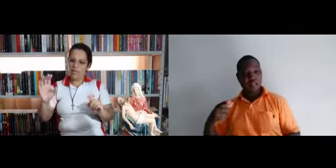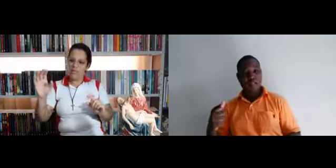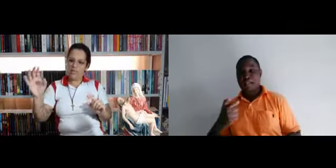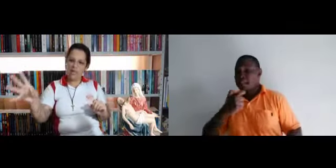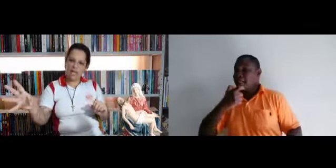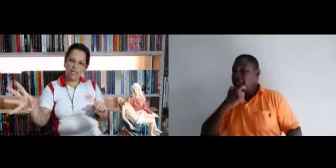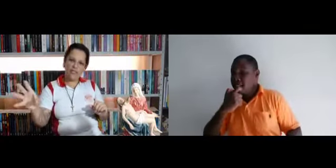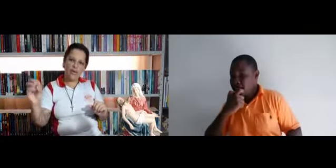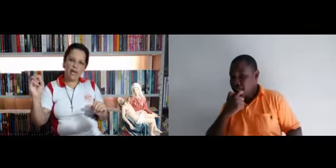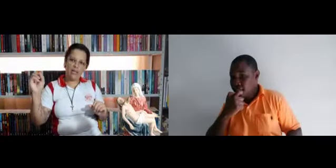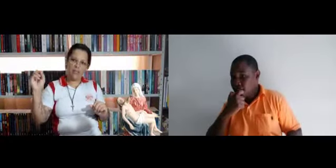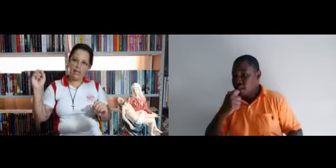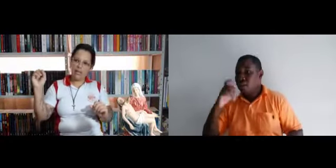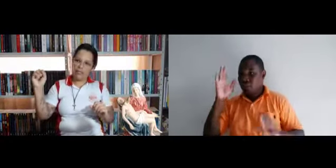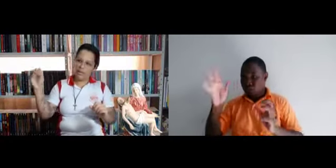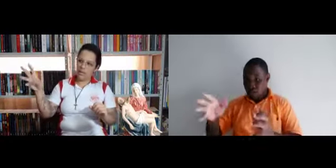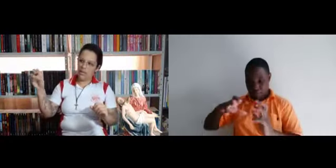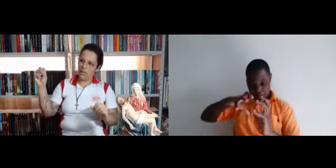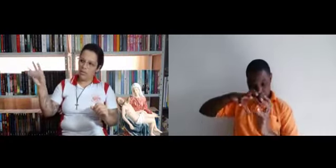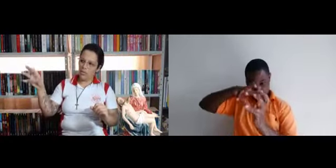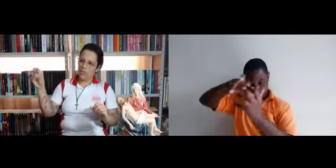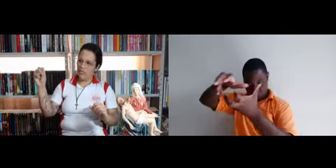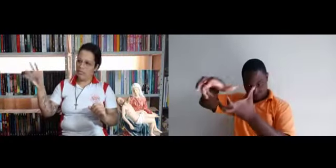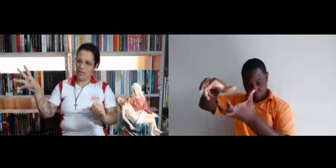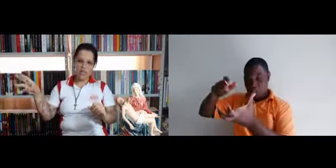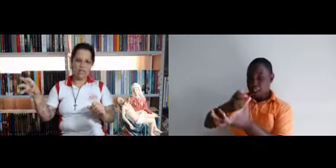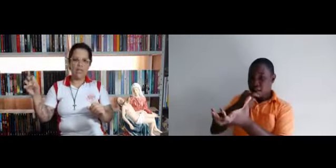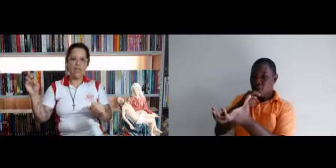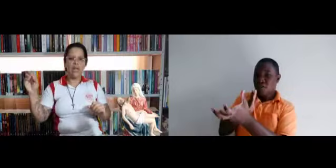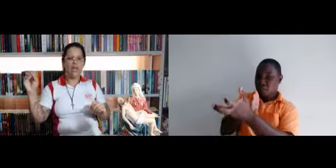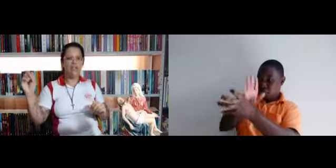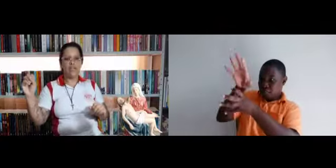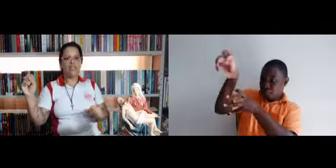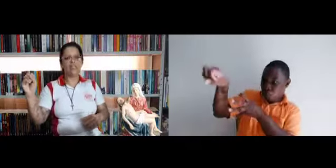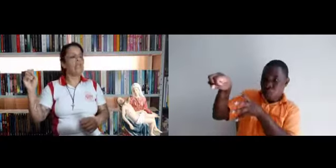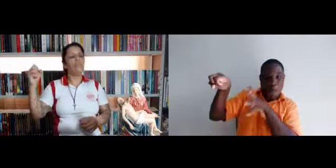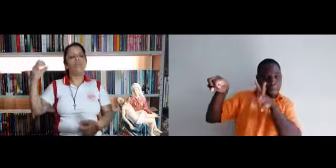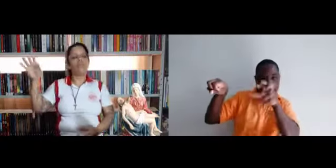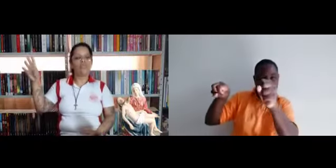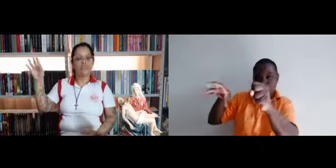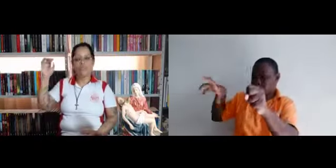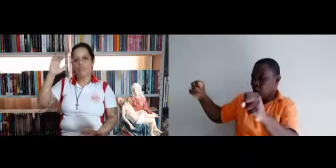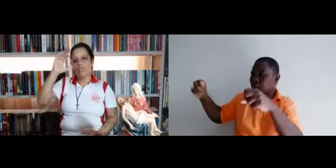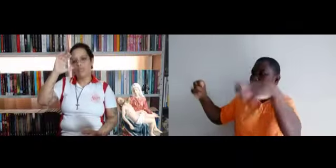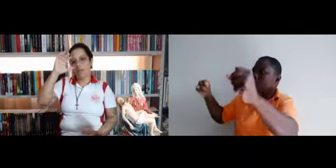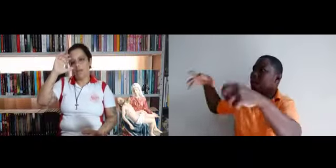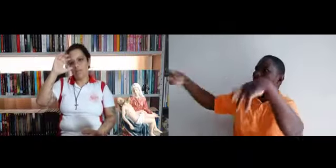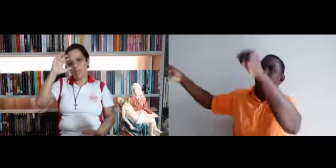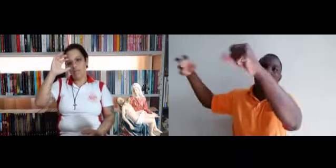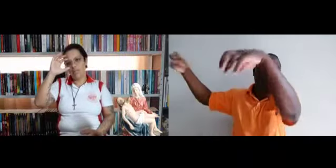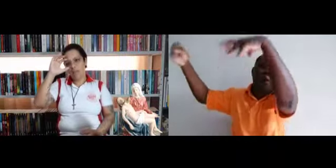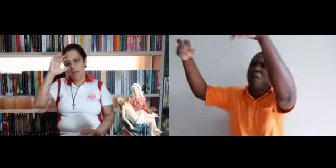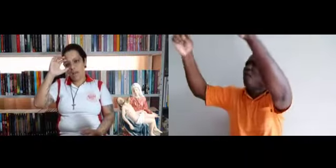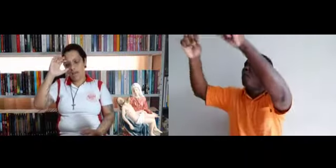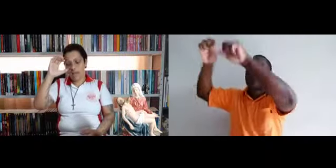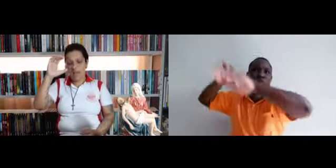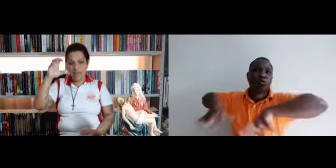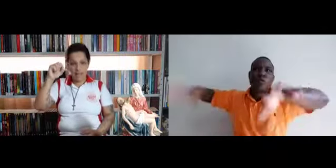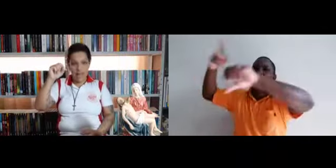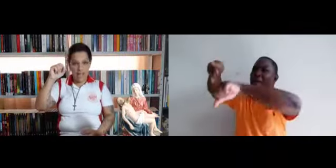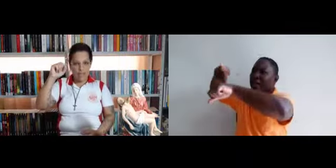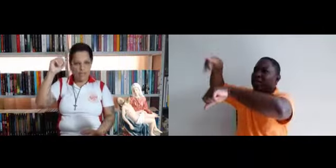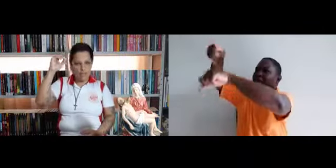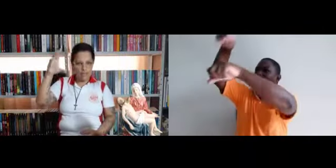a Tríplice Entente, formada pela Grã-Bretanha, Rússia, França, né, e todos os outros países aí.